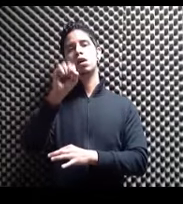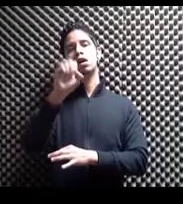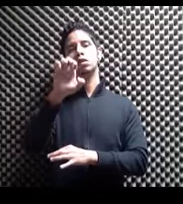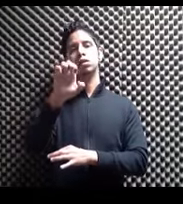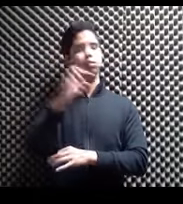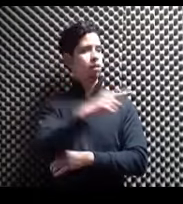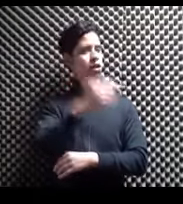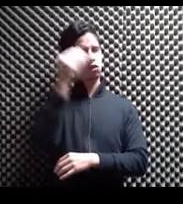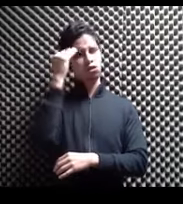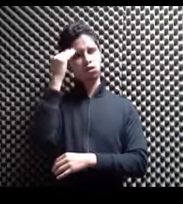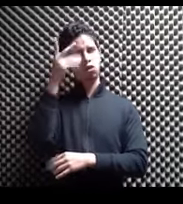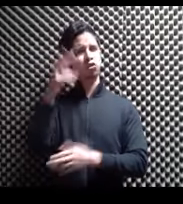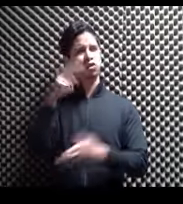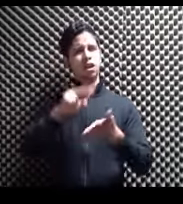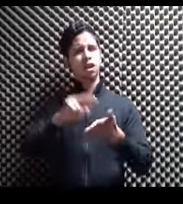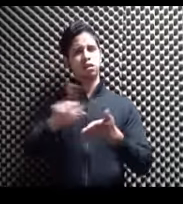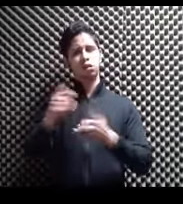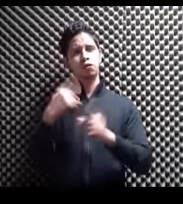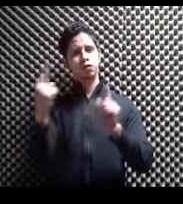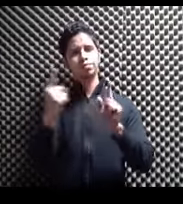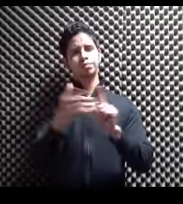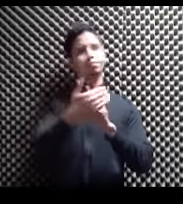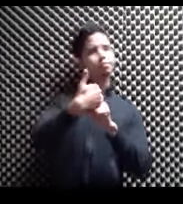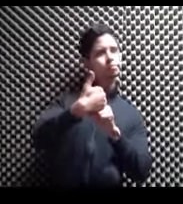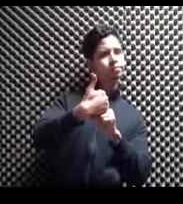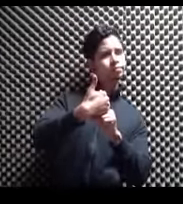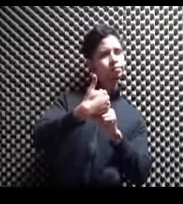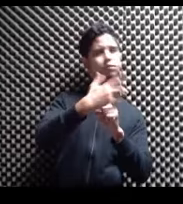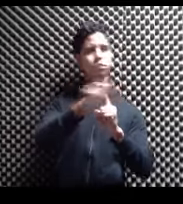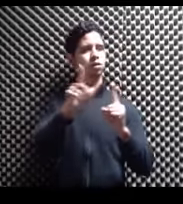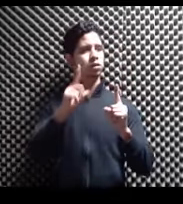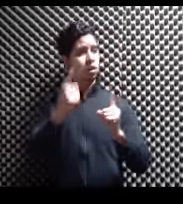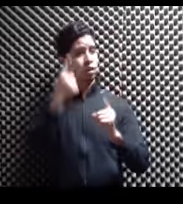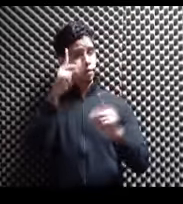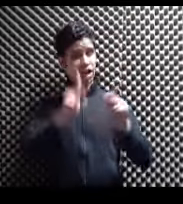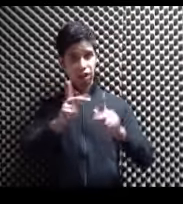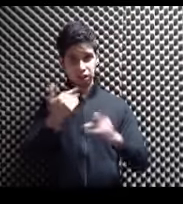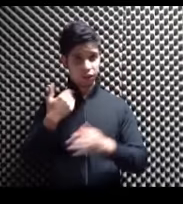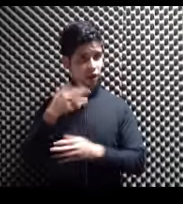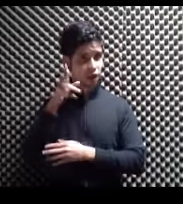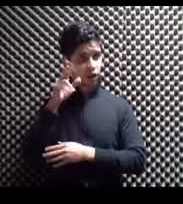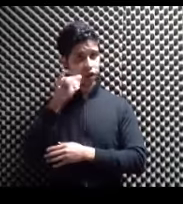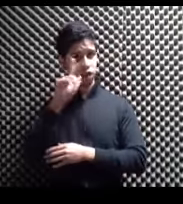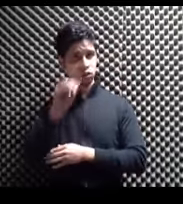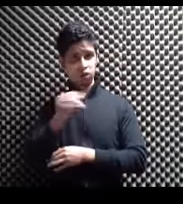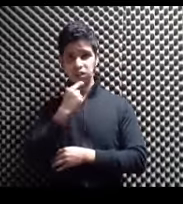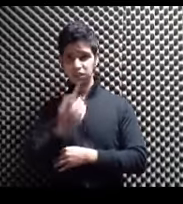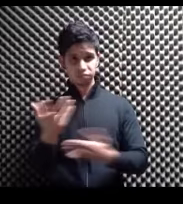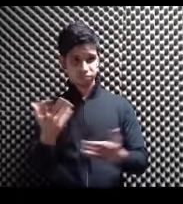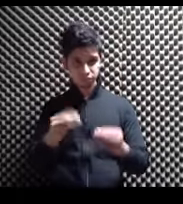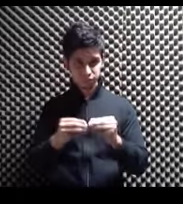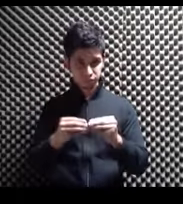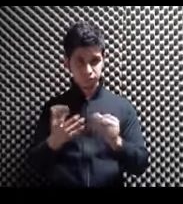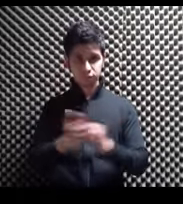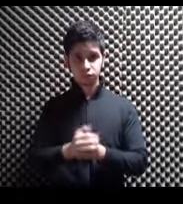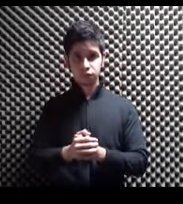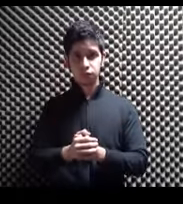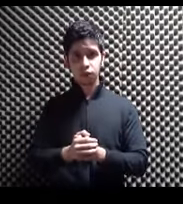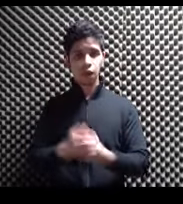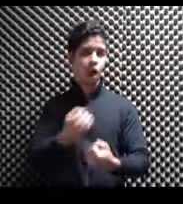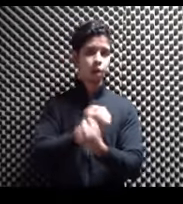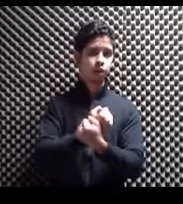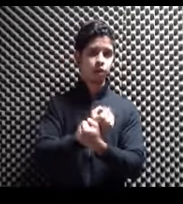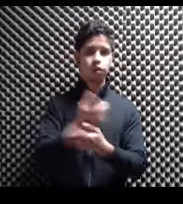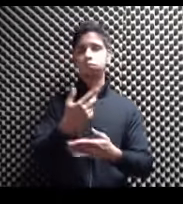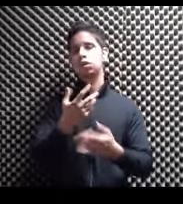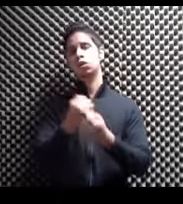Yo sé leer. Abrázame. Y para la gente de radio, ¿qué dicen entonces? Entonces dicen, abrázame, te quiero con el corazón, todos somos